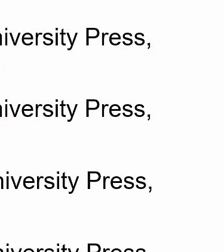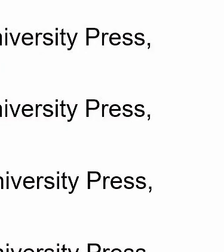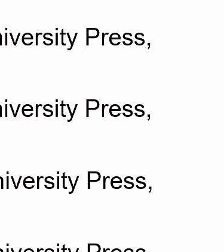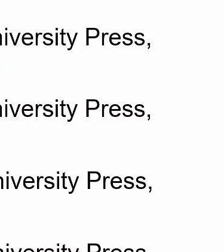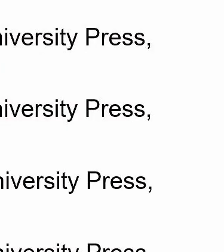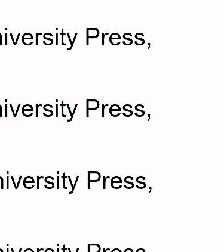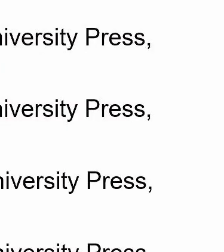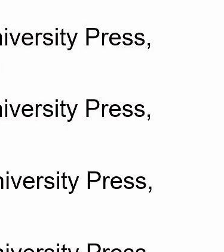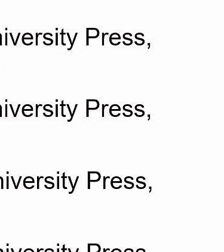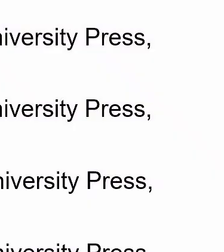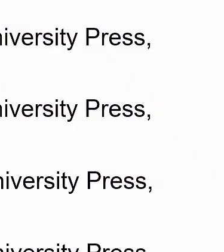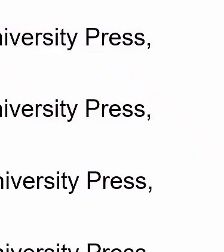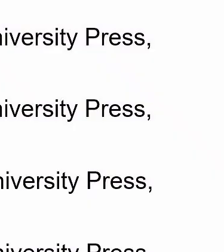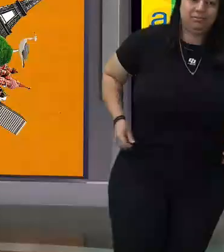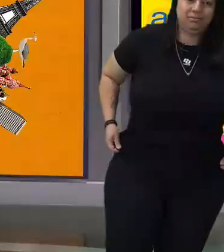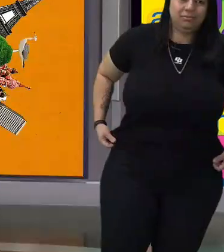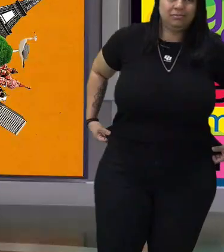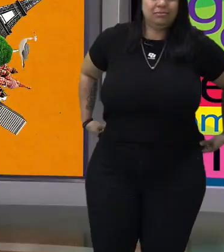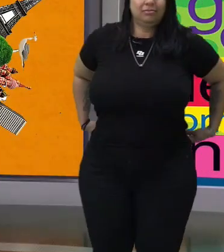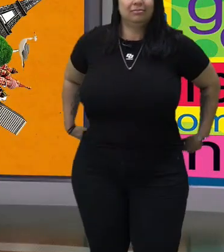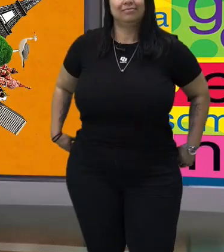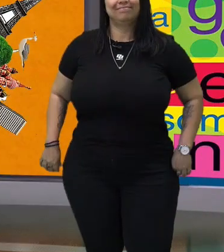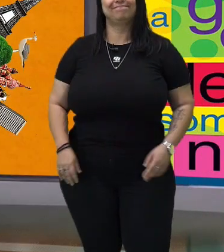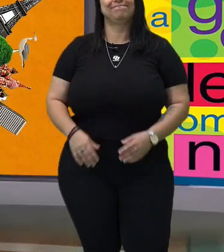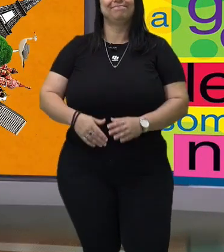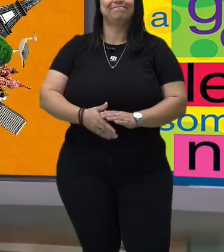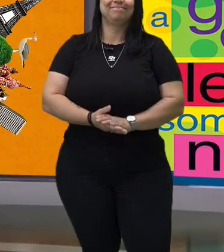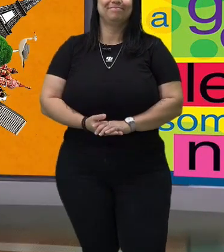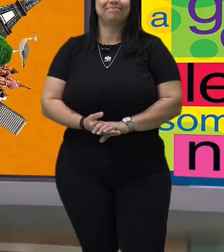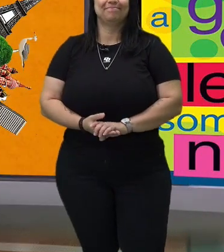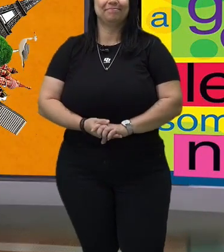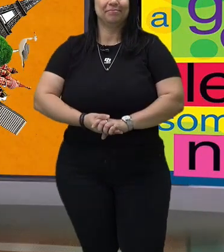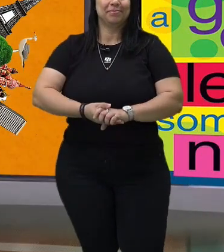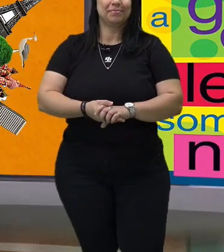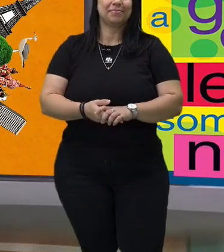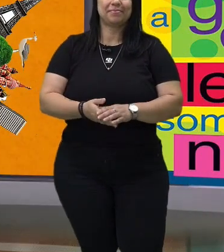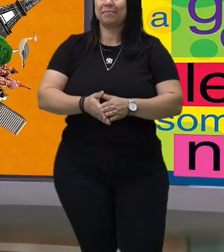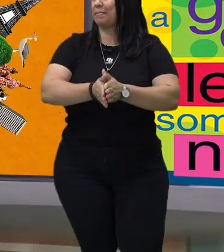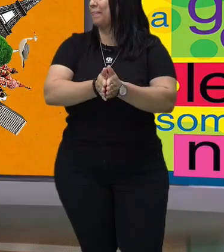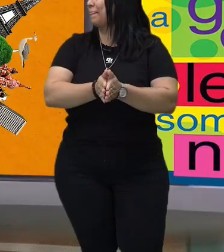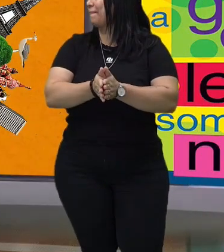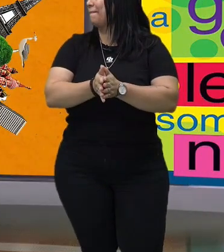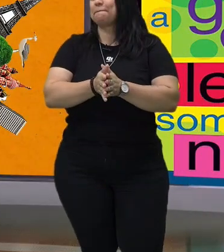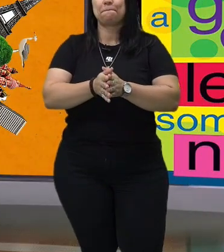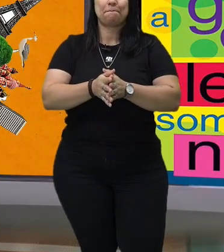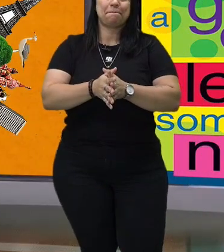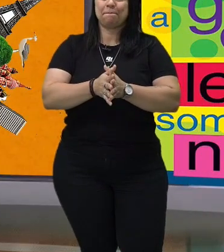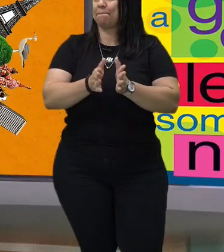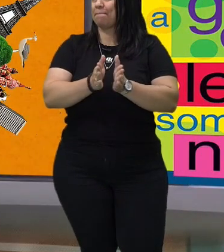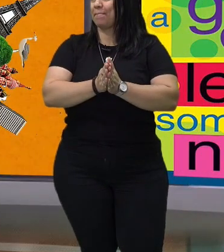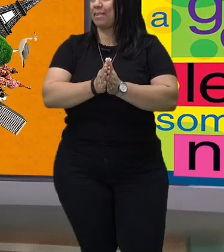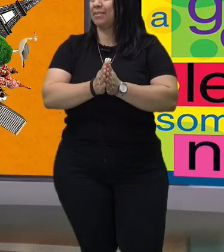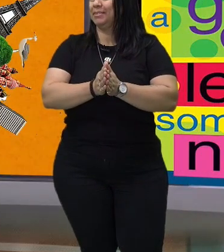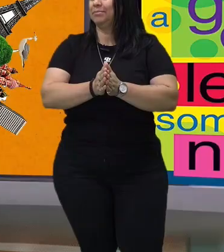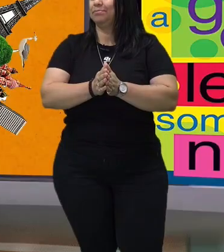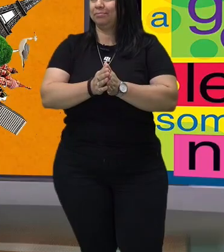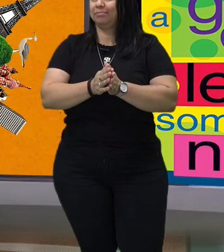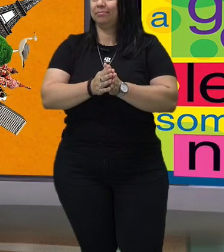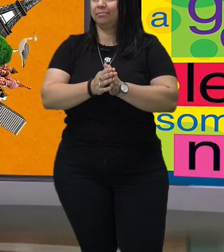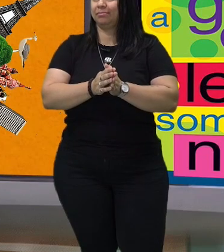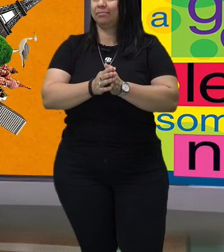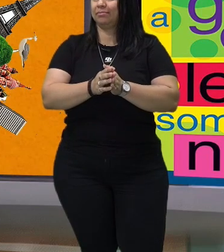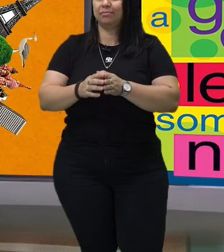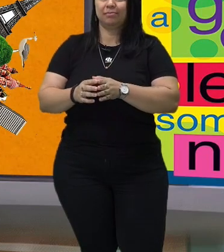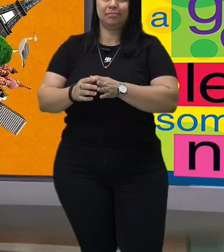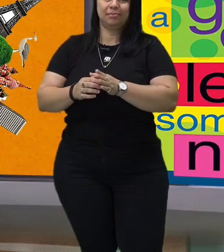And the class is over, com tempo ainda faltando, hoje a gente, né, a gente